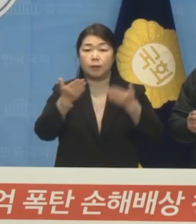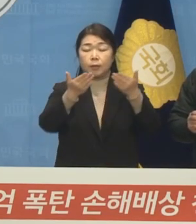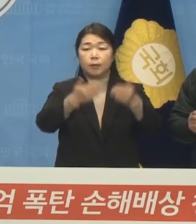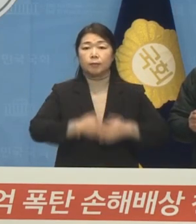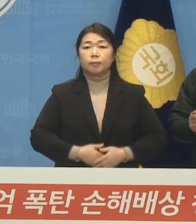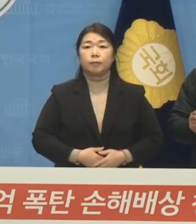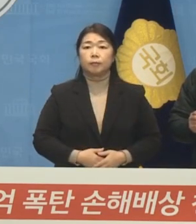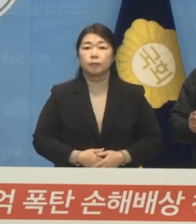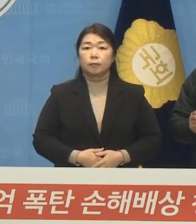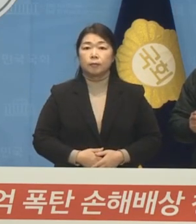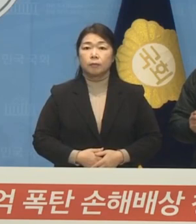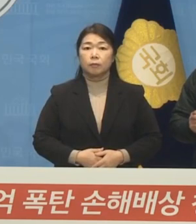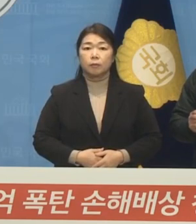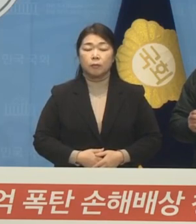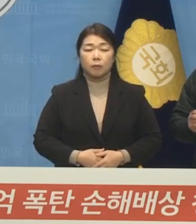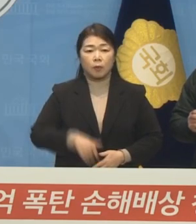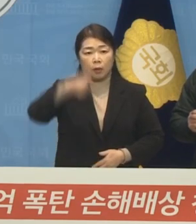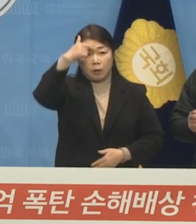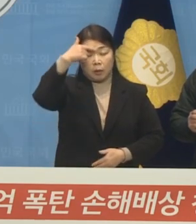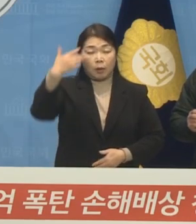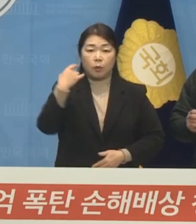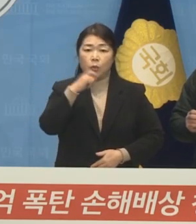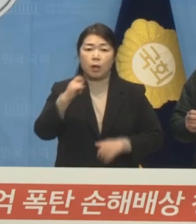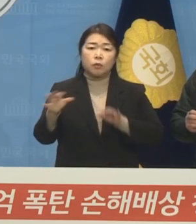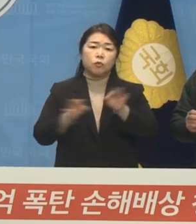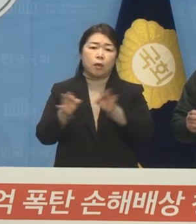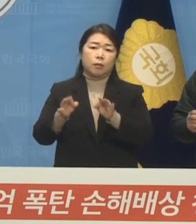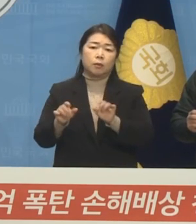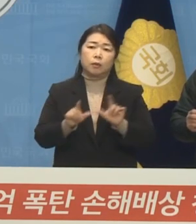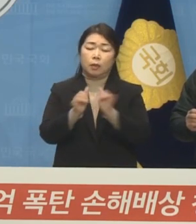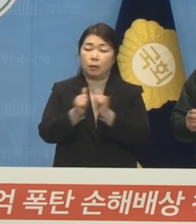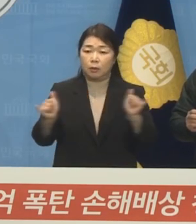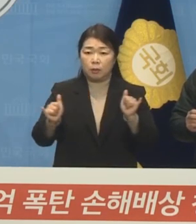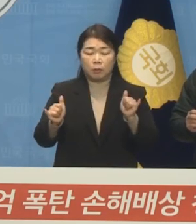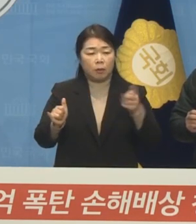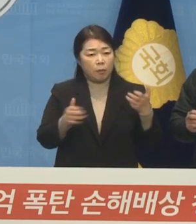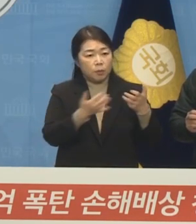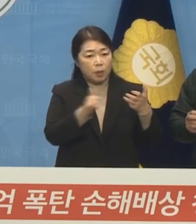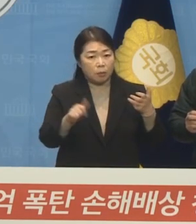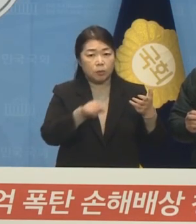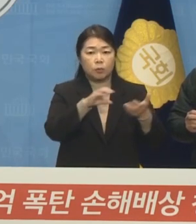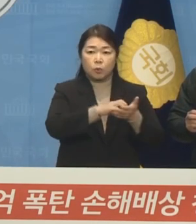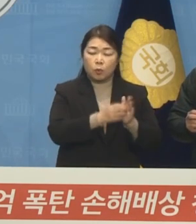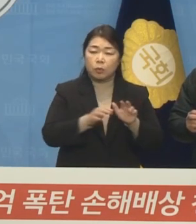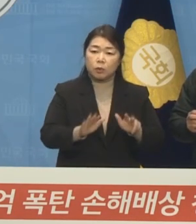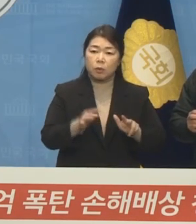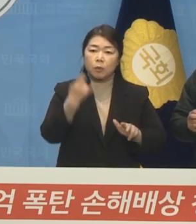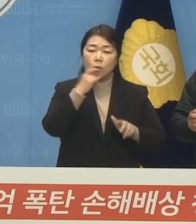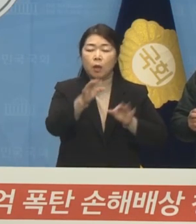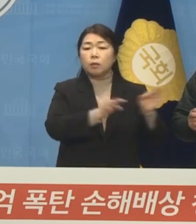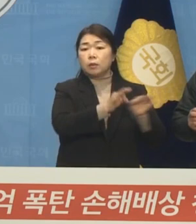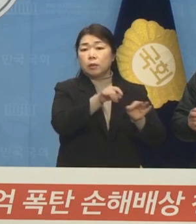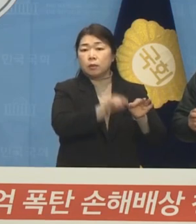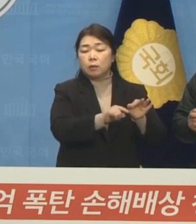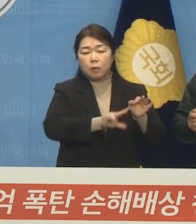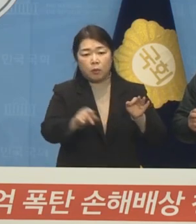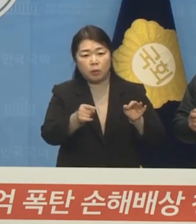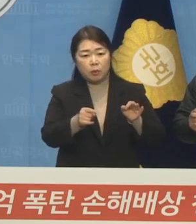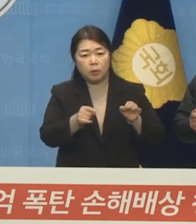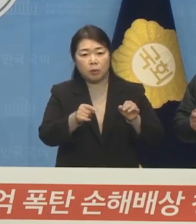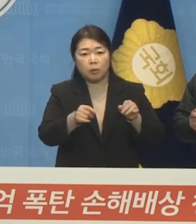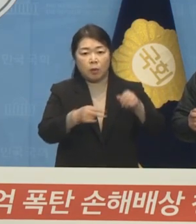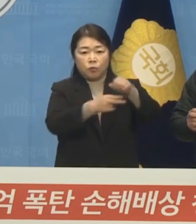진행합니다. 구 노량진 수산시장 상인 80여 명은 현재 노량진역 6교